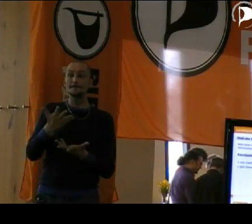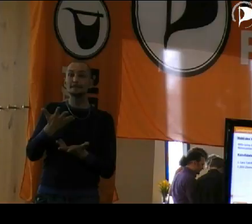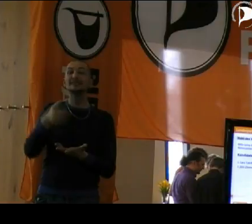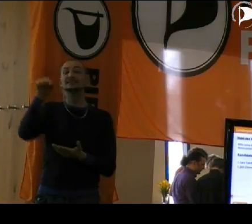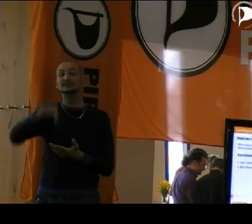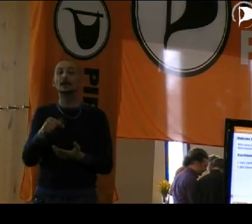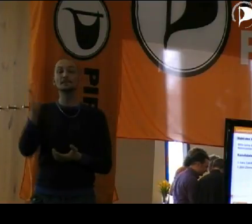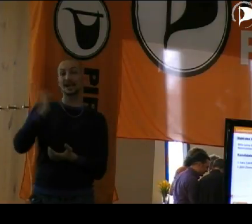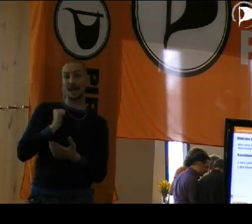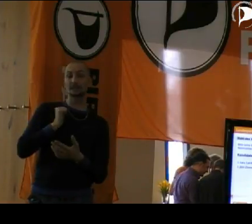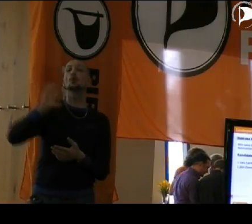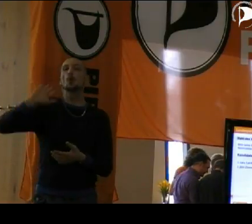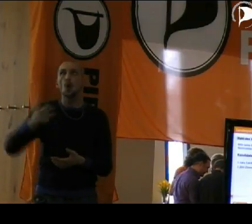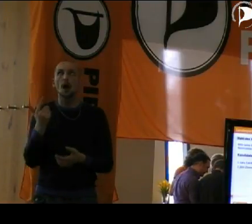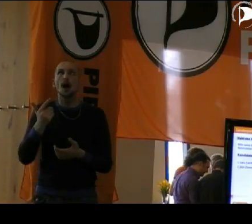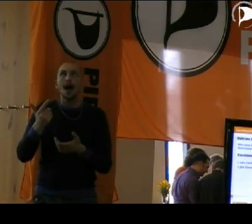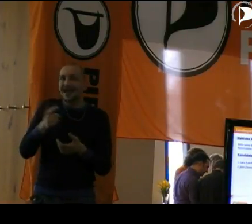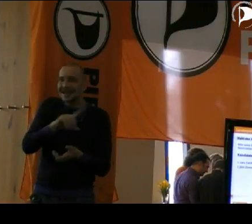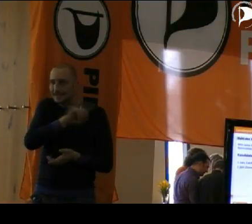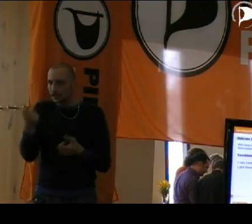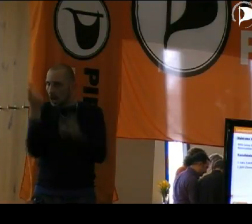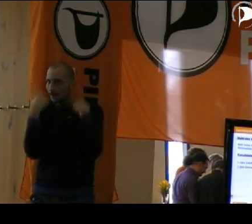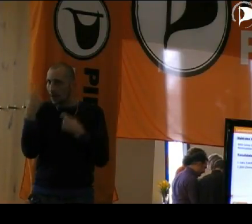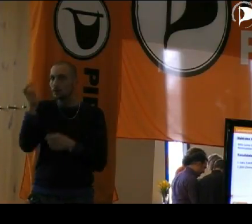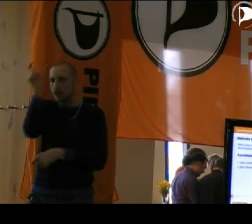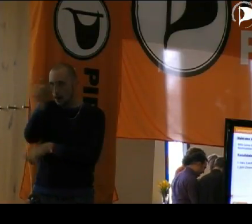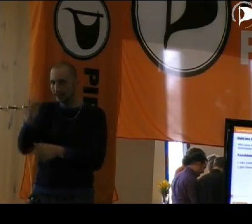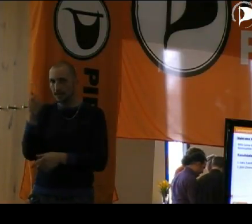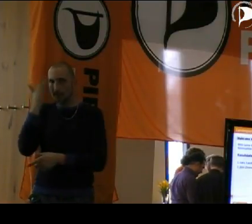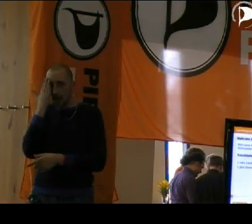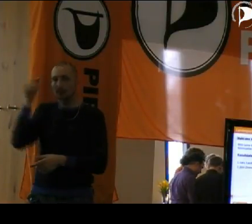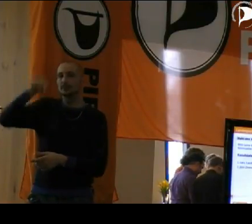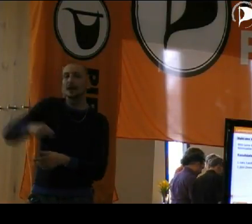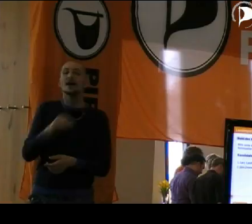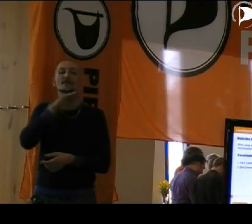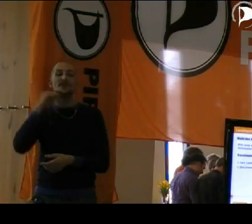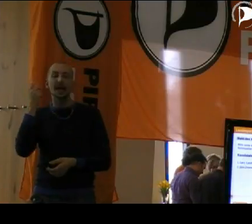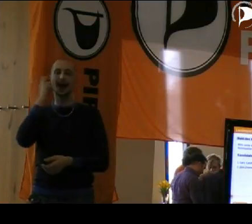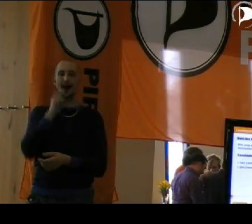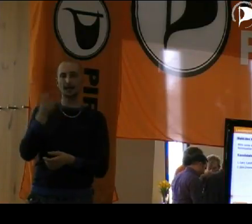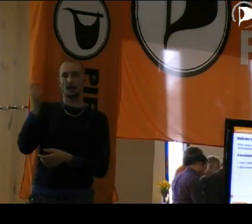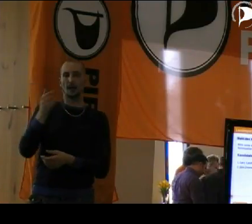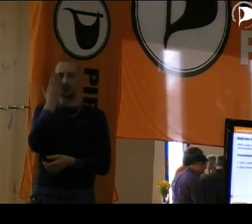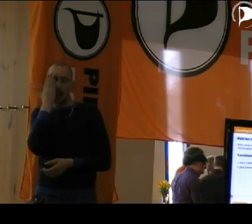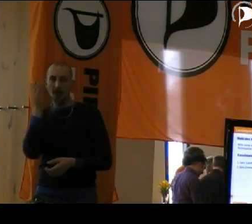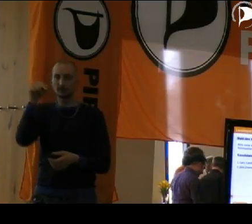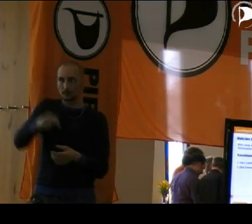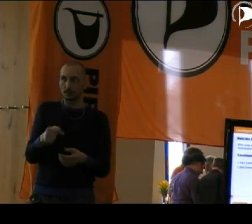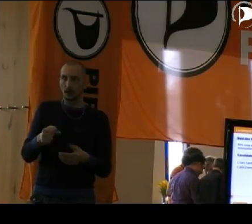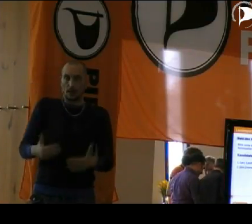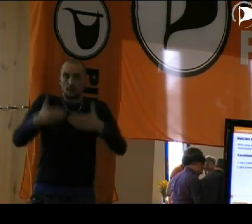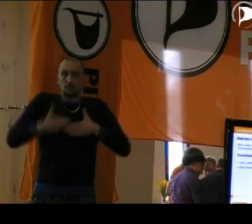unerfahrenen piraten die denken was sie los das belastet auch viele alten gerade diese ständen rückzug gehen